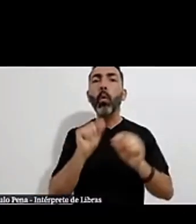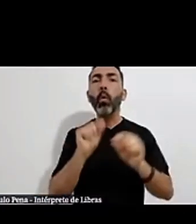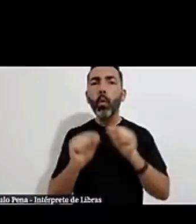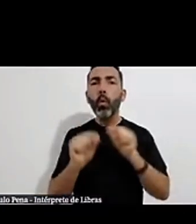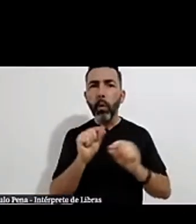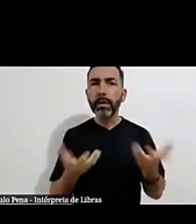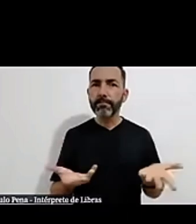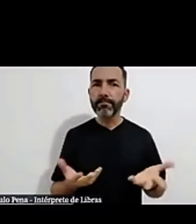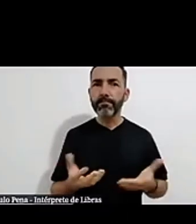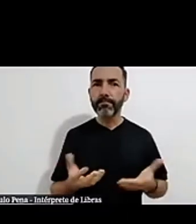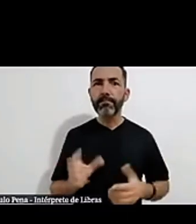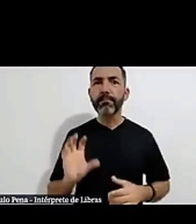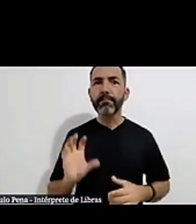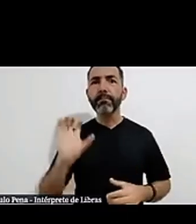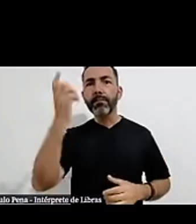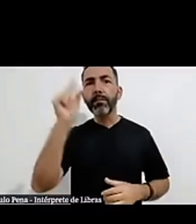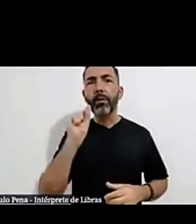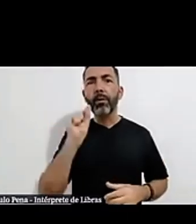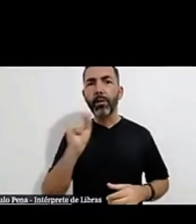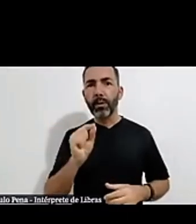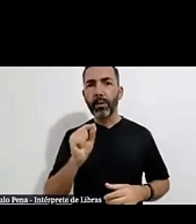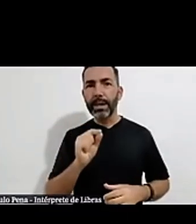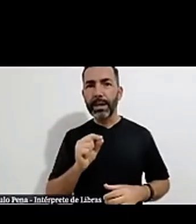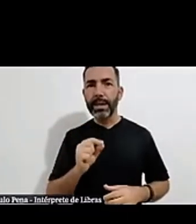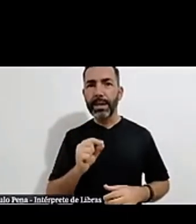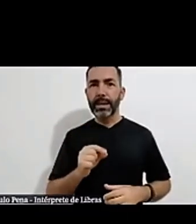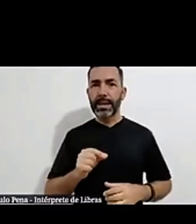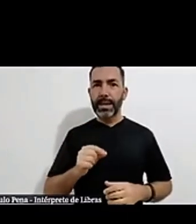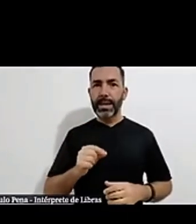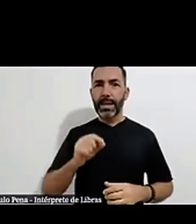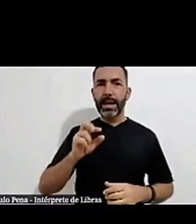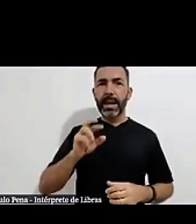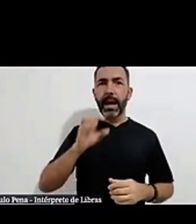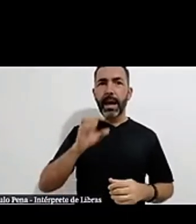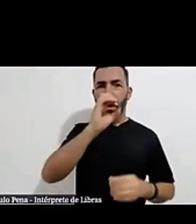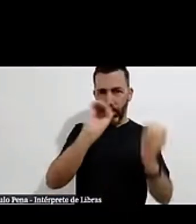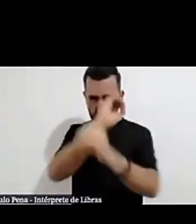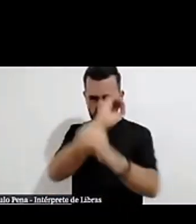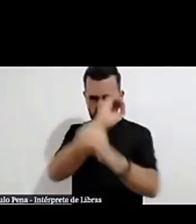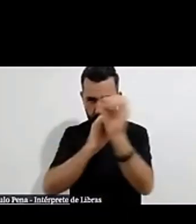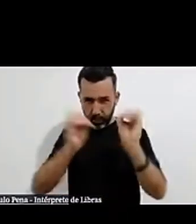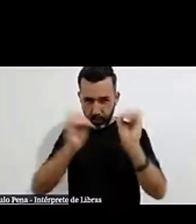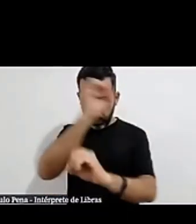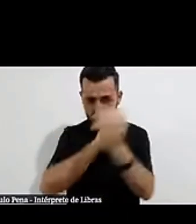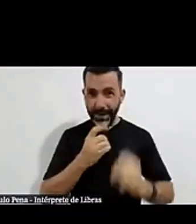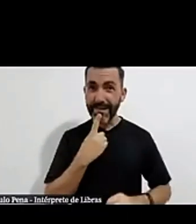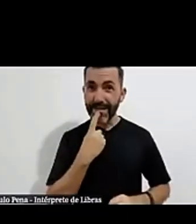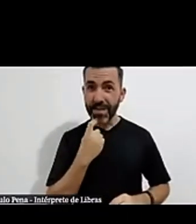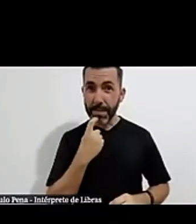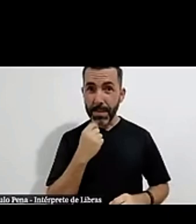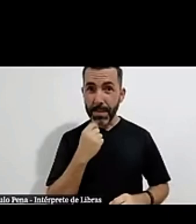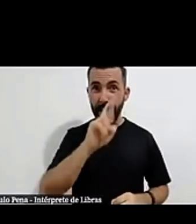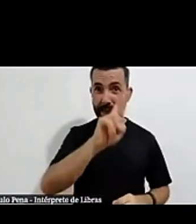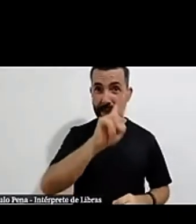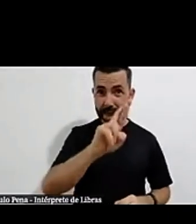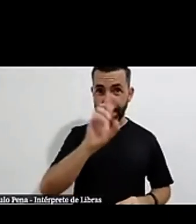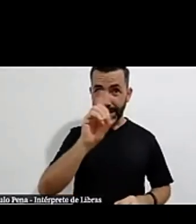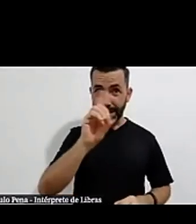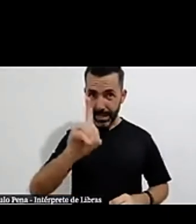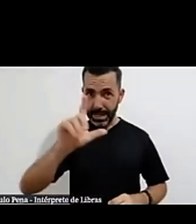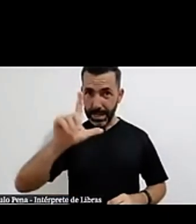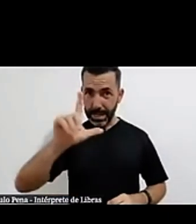quando há um desequilíbrio entre a produção de radicais livres, que são moléculas instáveis que contêm oxigênio reativo, e